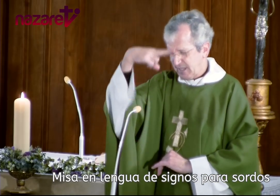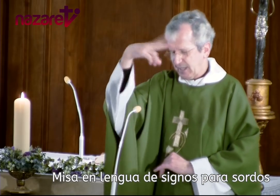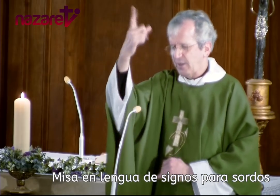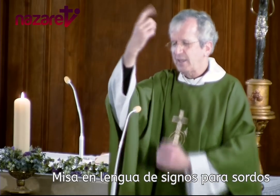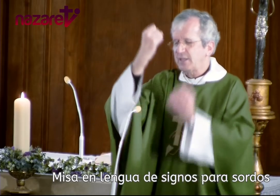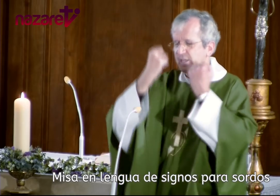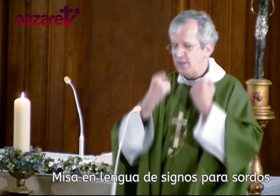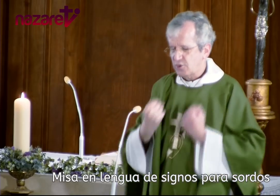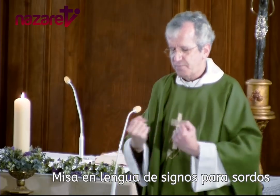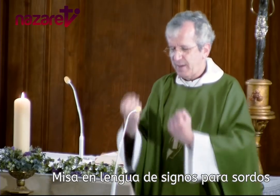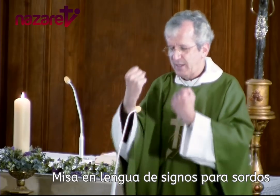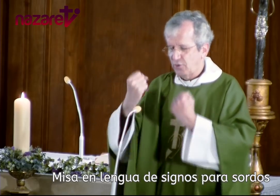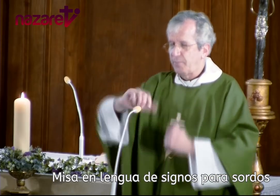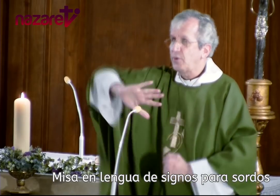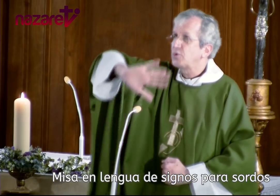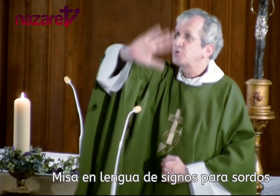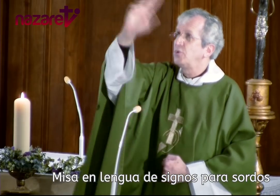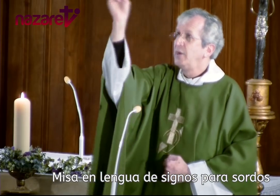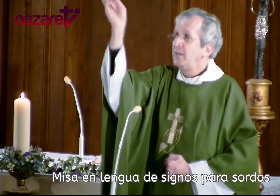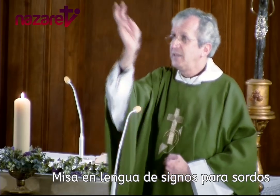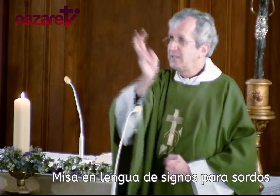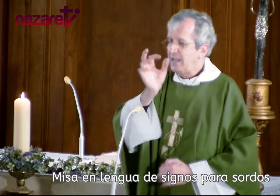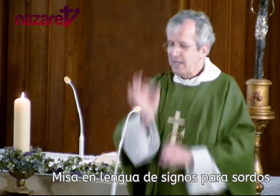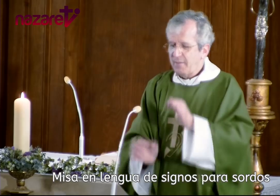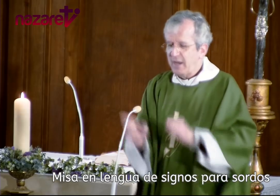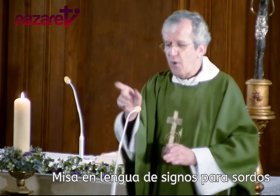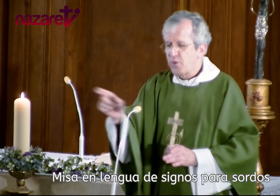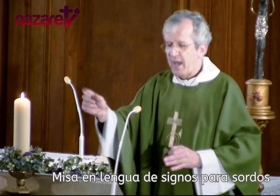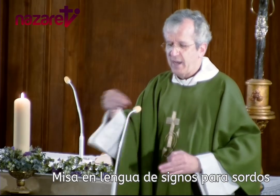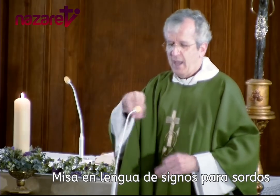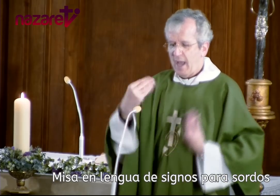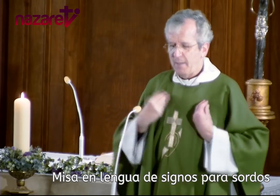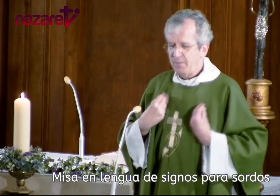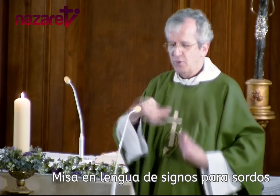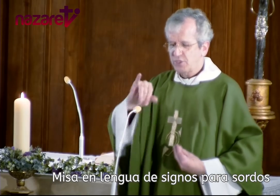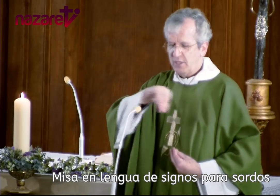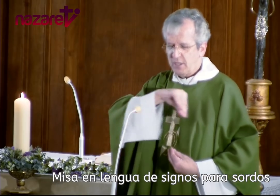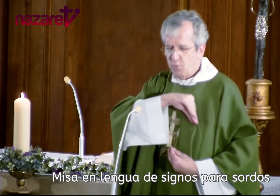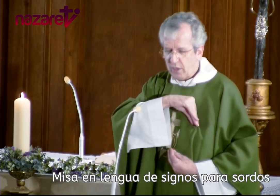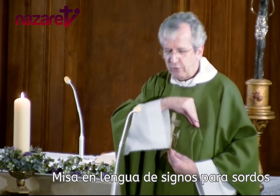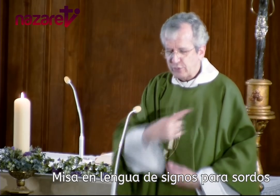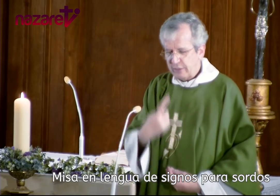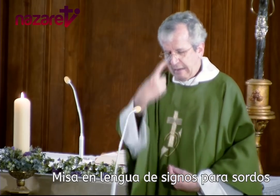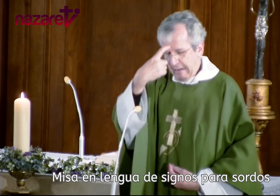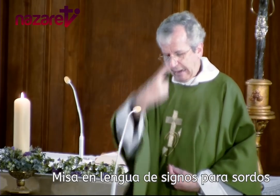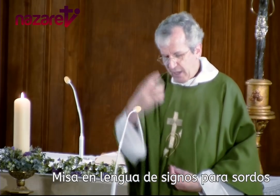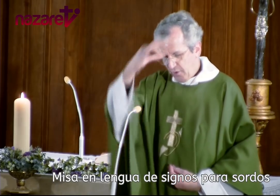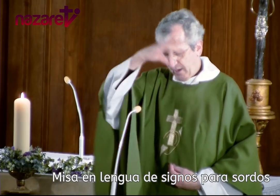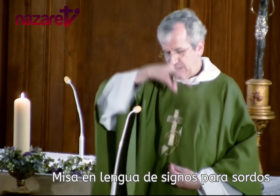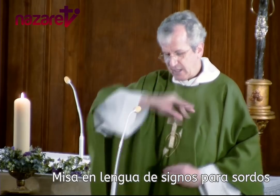sentado a la derecha de Dios Padre Todopoderoso. Desde allí ha de venir a juzgar a vivos y muertos. Creo en el